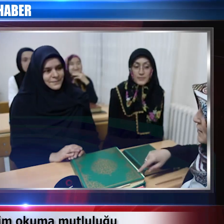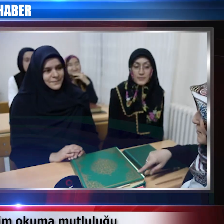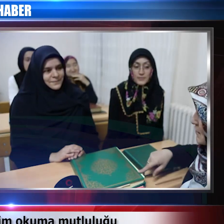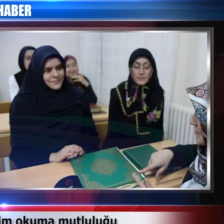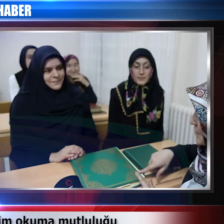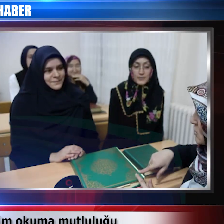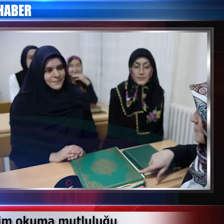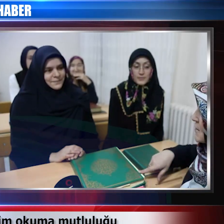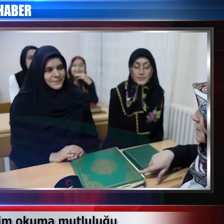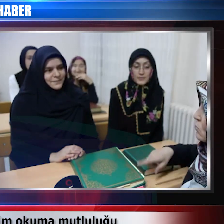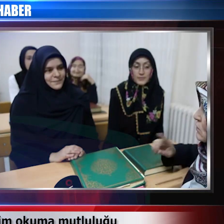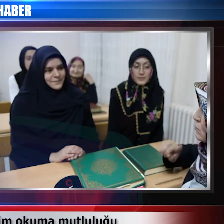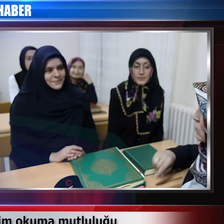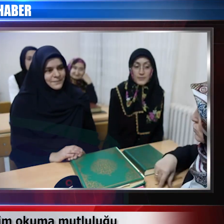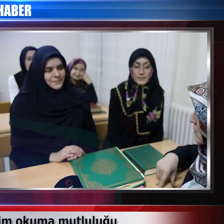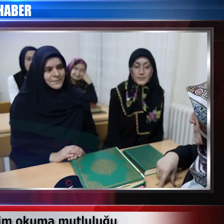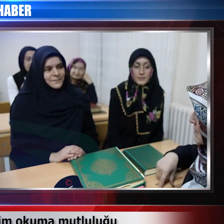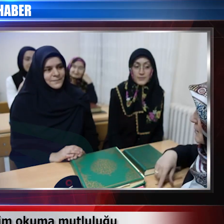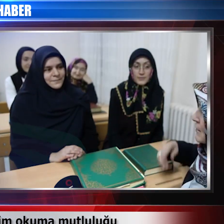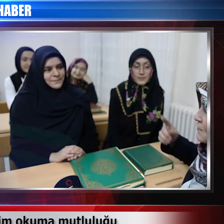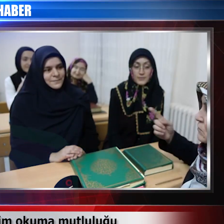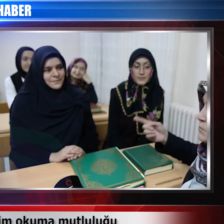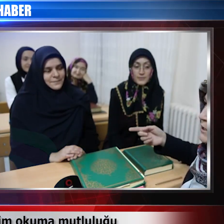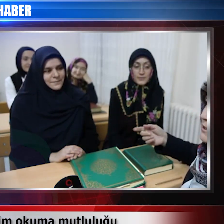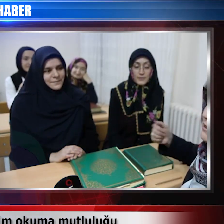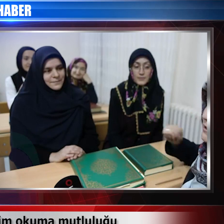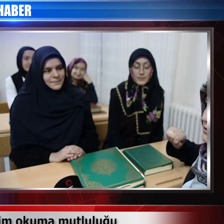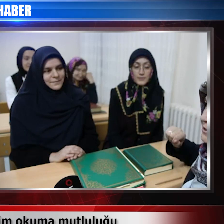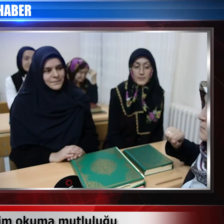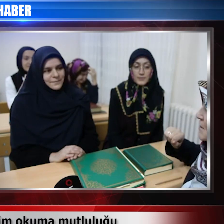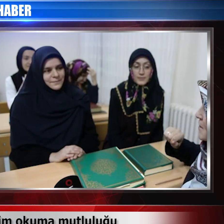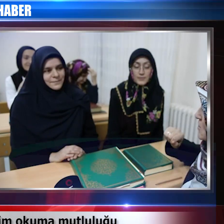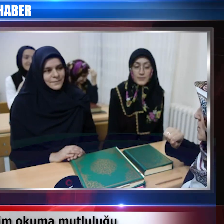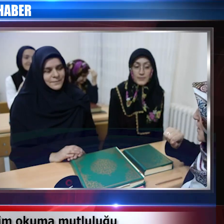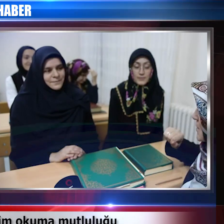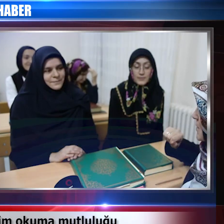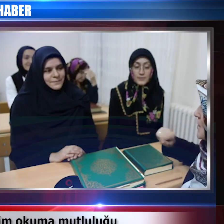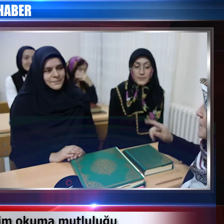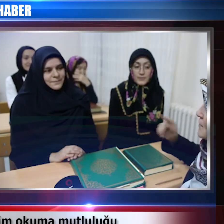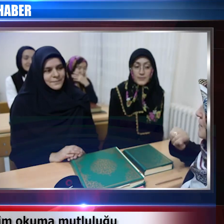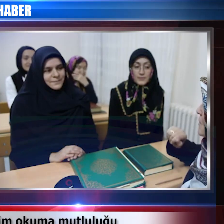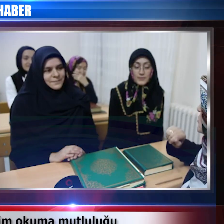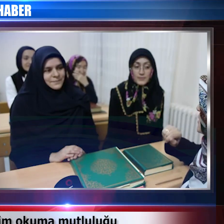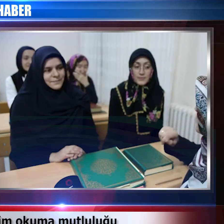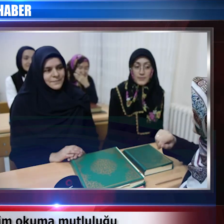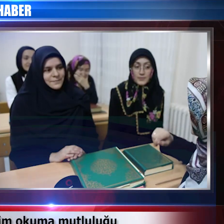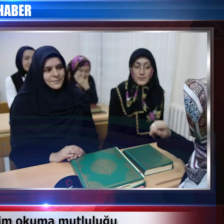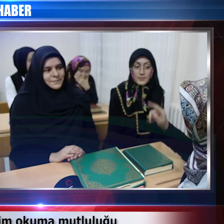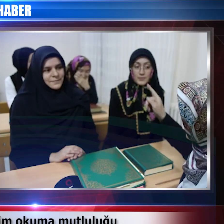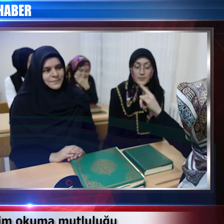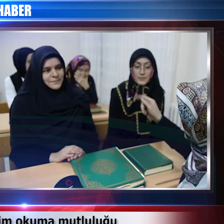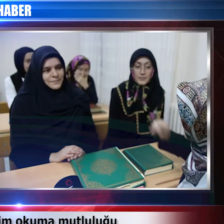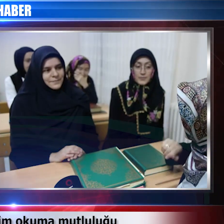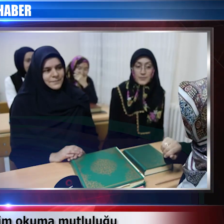Kur'an yarışmasına. Orada Umre ödülü kazandı. Ve Umre'ye giden arkadaşlarımızdan ayrıca Selda. Tekrar inşallah bu sene